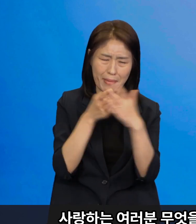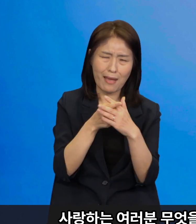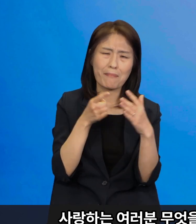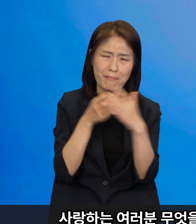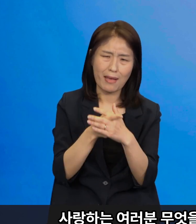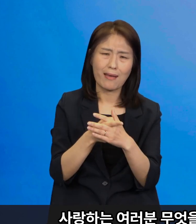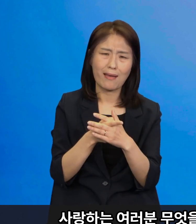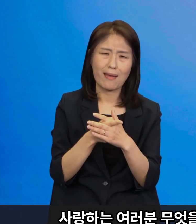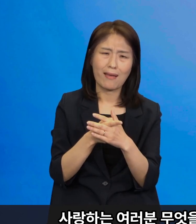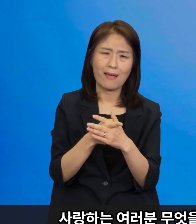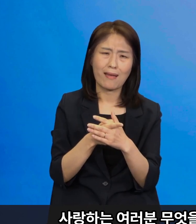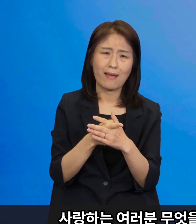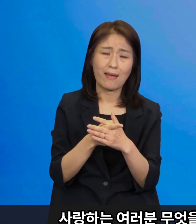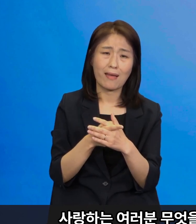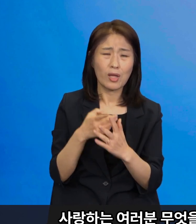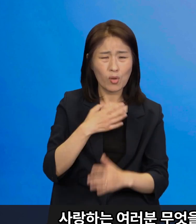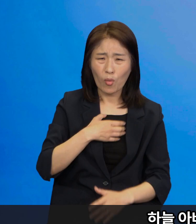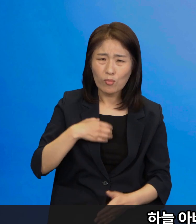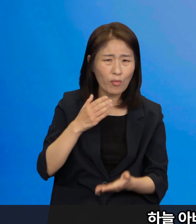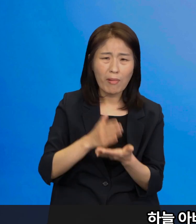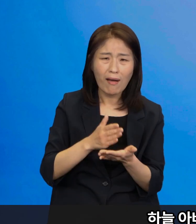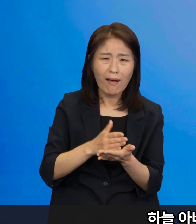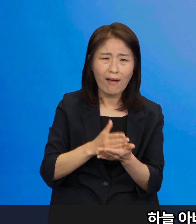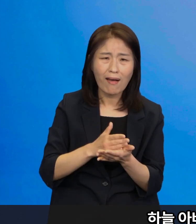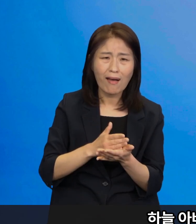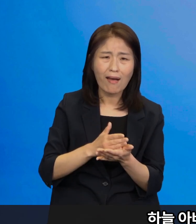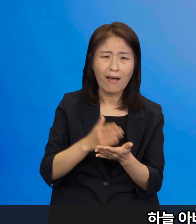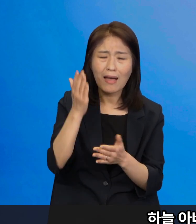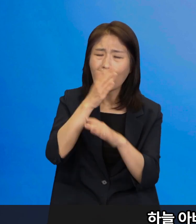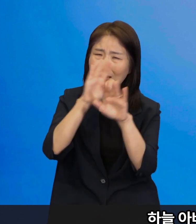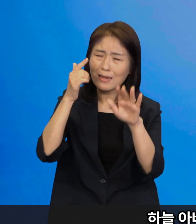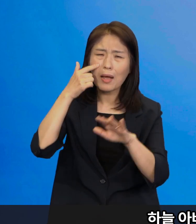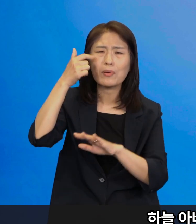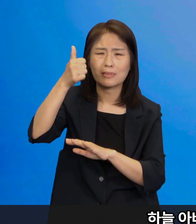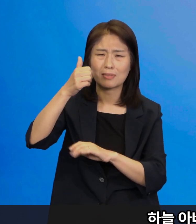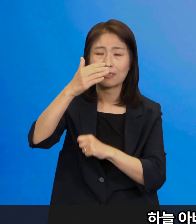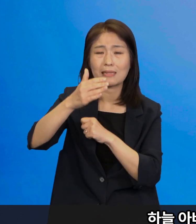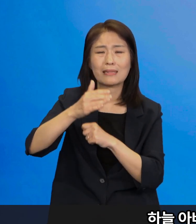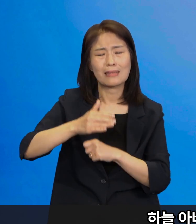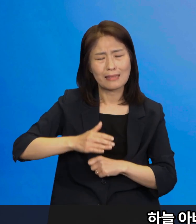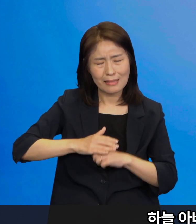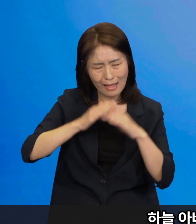염려하십니까? 걱정하지 마십시오. 하늘 아버지께서 다 아십니다.